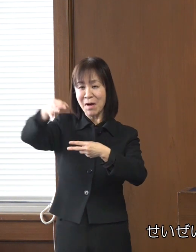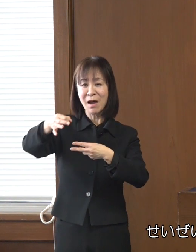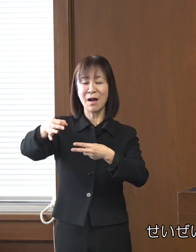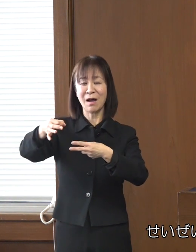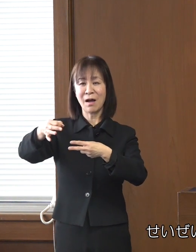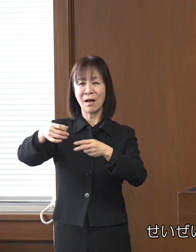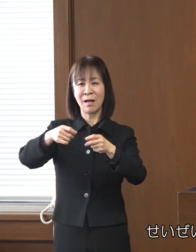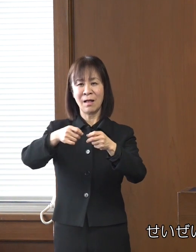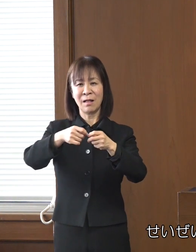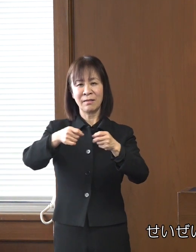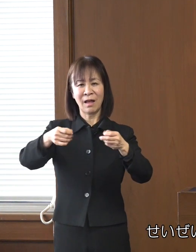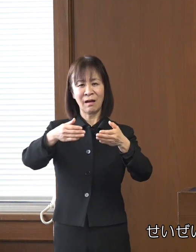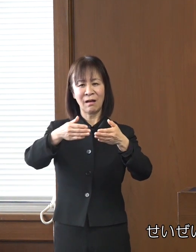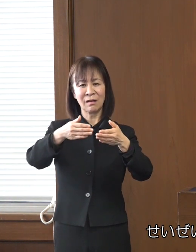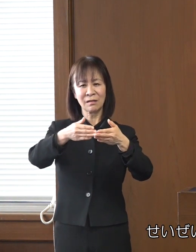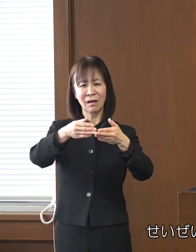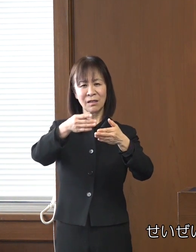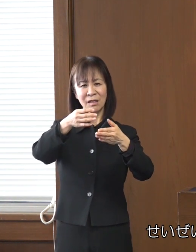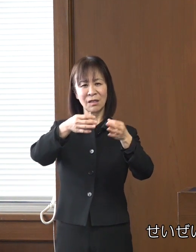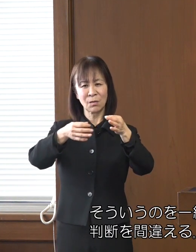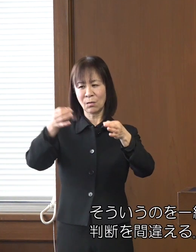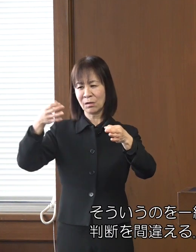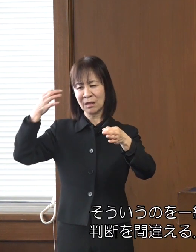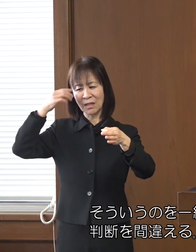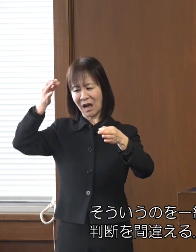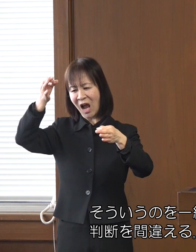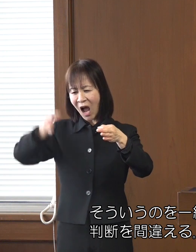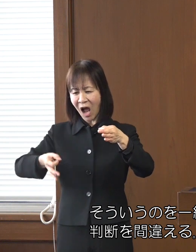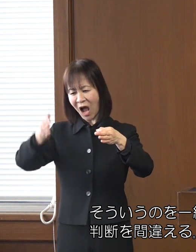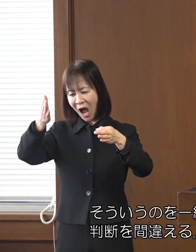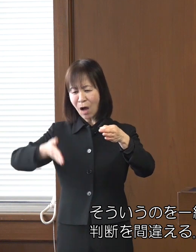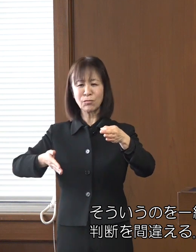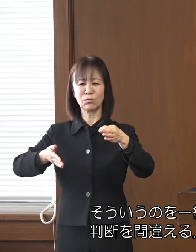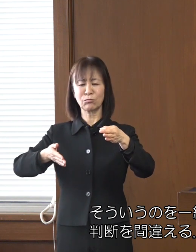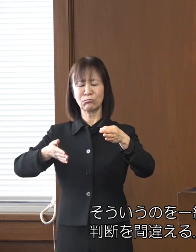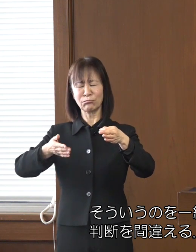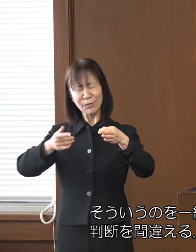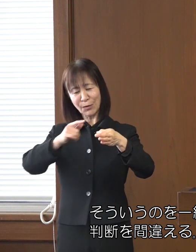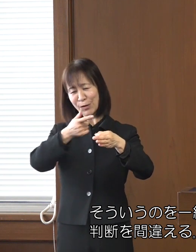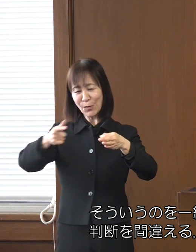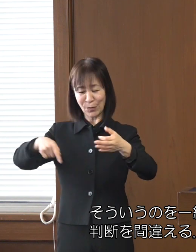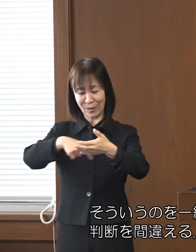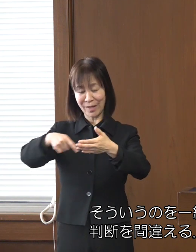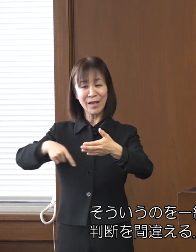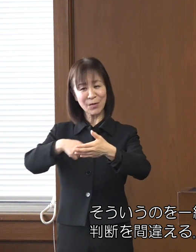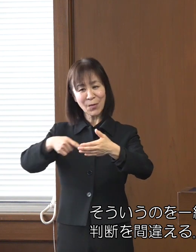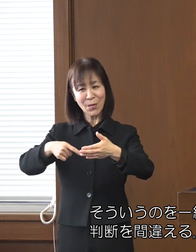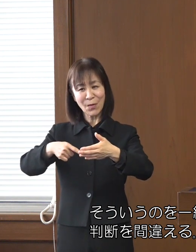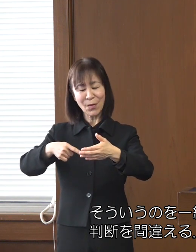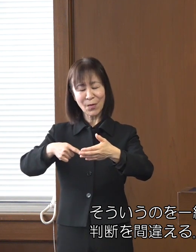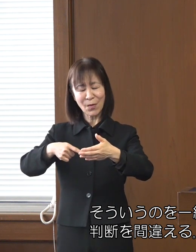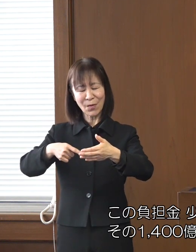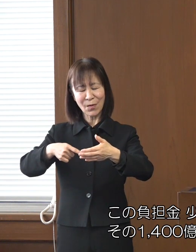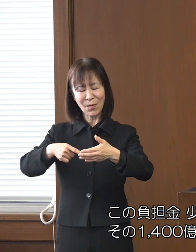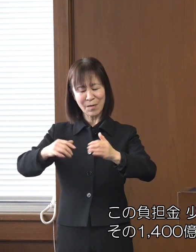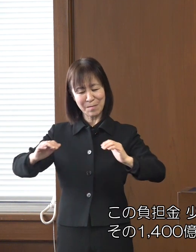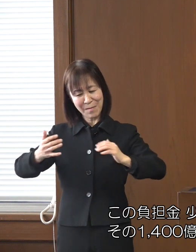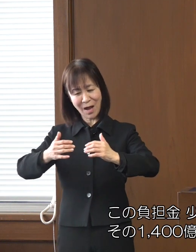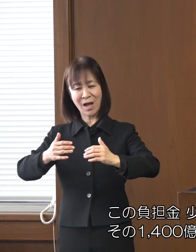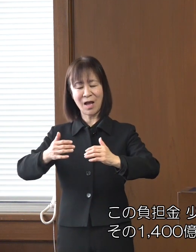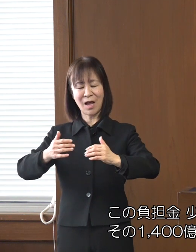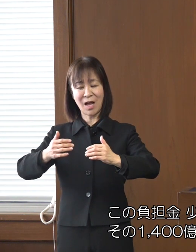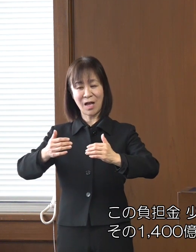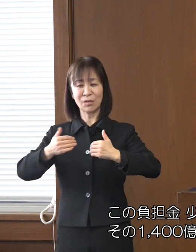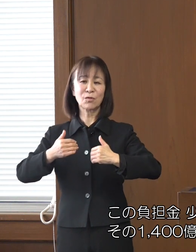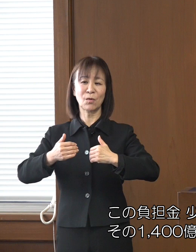まあ、せいぜい長崎の半分だよねって、そういうのも一緒になって議論していかないと判断を間違える。でこの